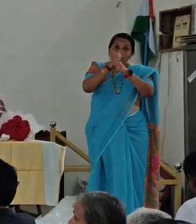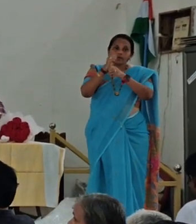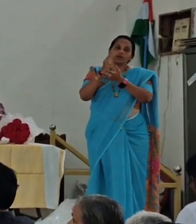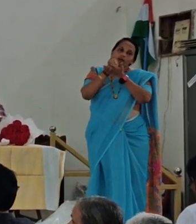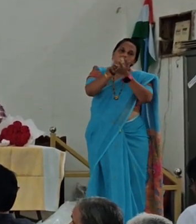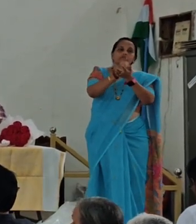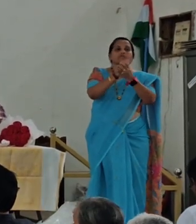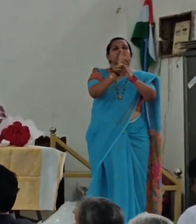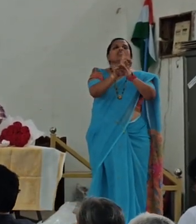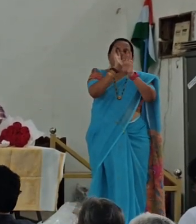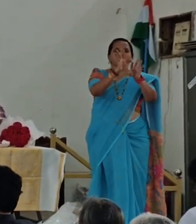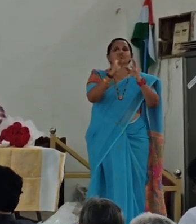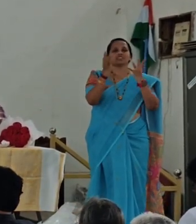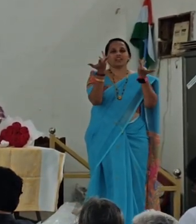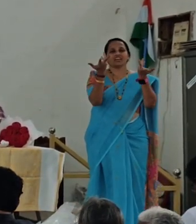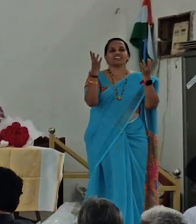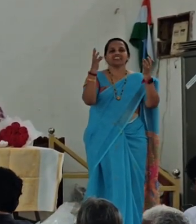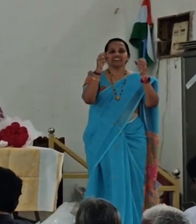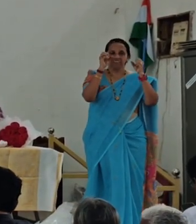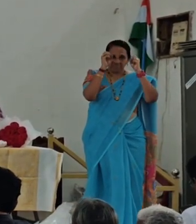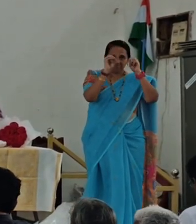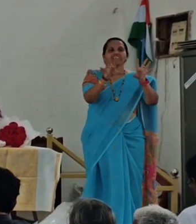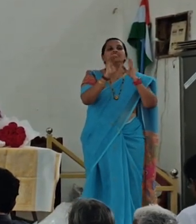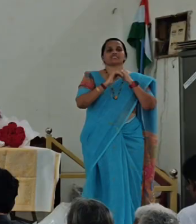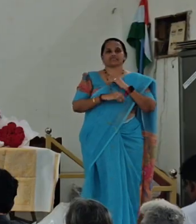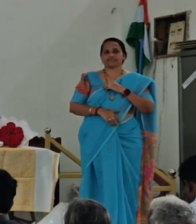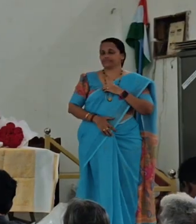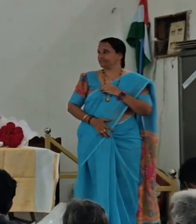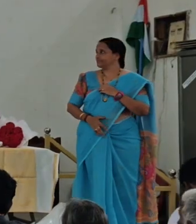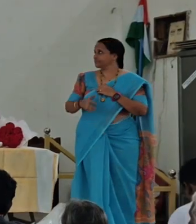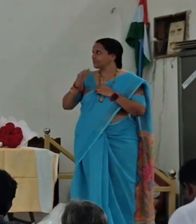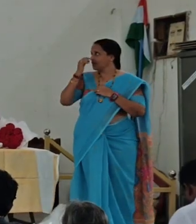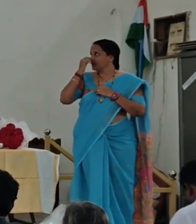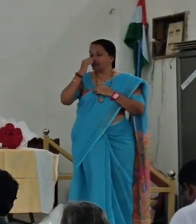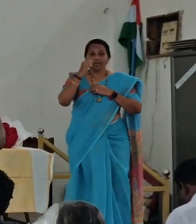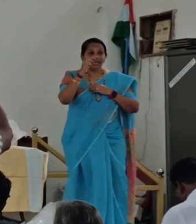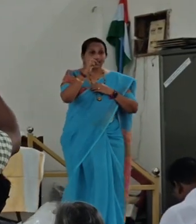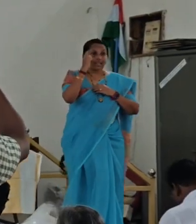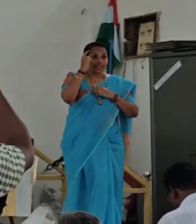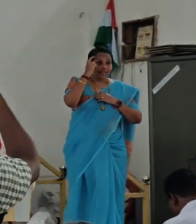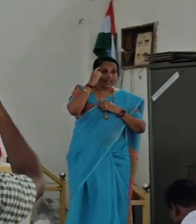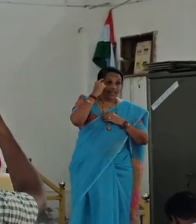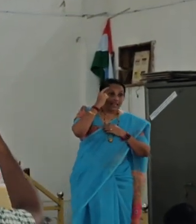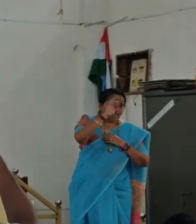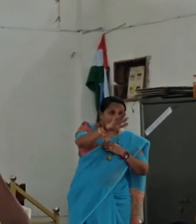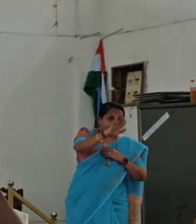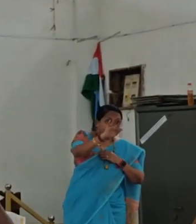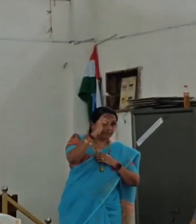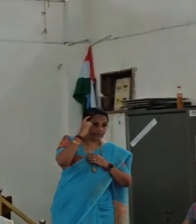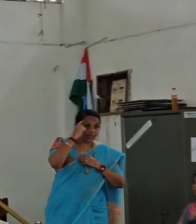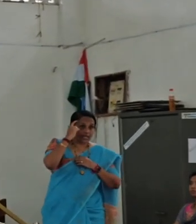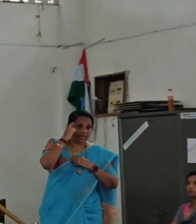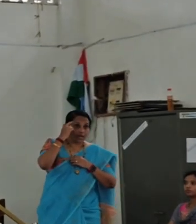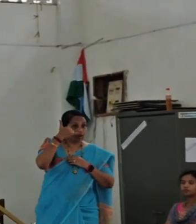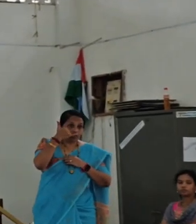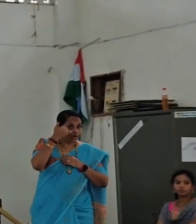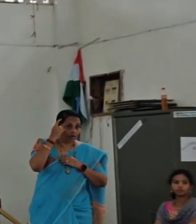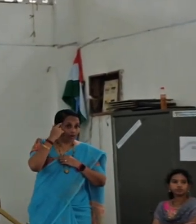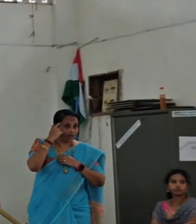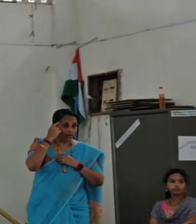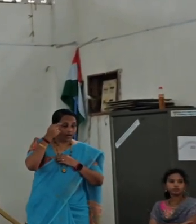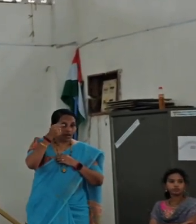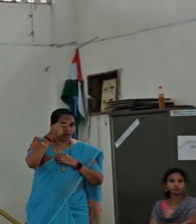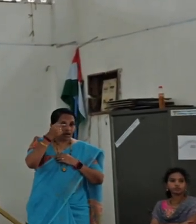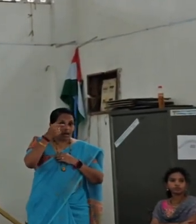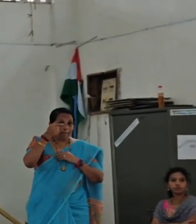అది ఉపయోగపడుతుంది. ఆ విధంగా పాజిటివ్గా, నేను అదే చెప్తున్నాను, పాజిటివ్గా ఉపయోగించుకుంటే పాజిటివ్గా